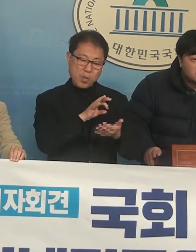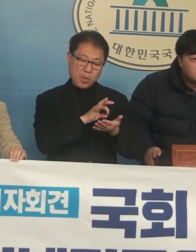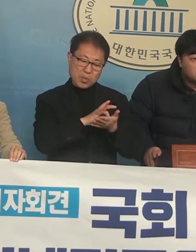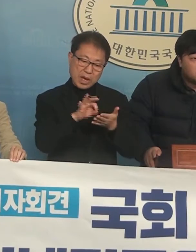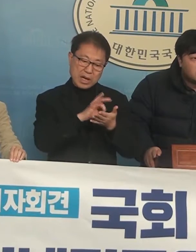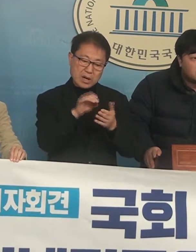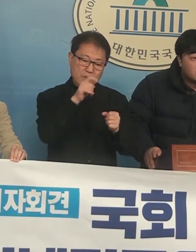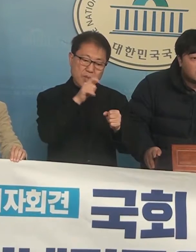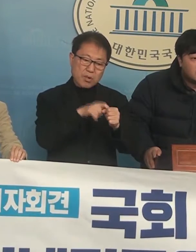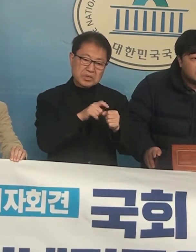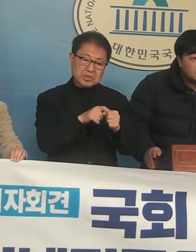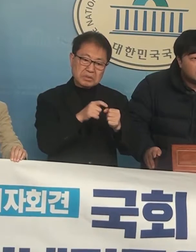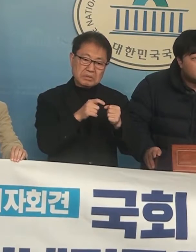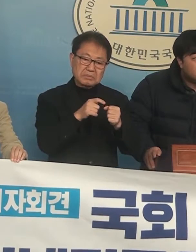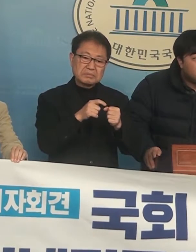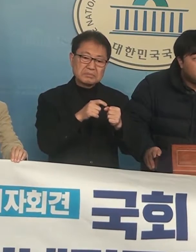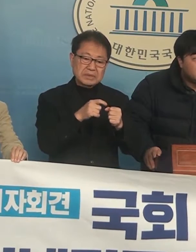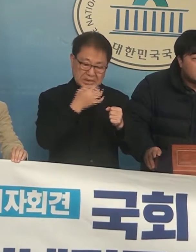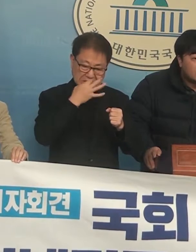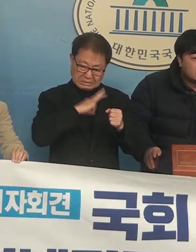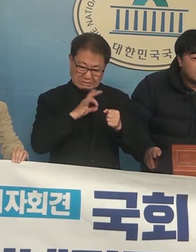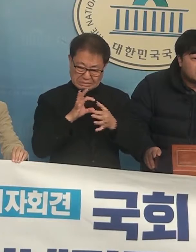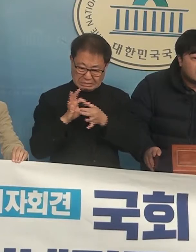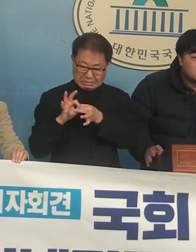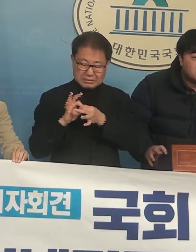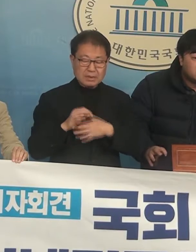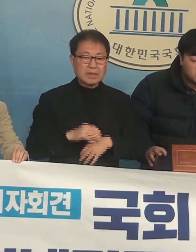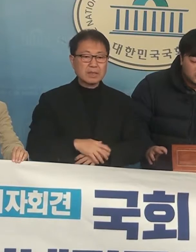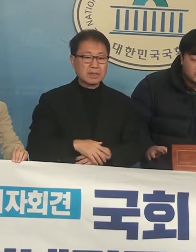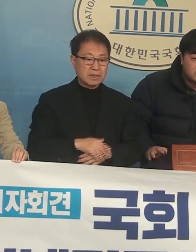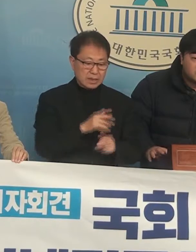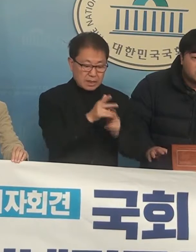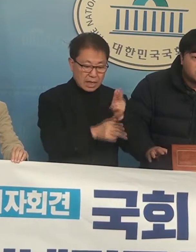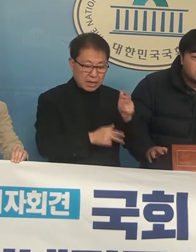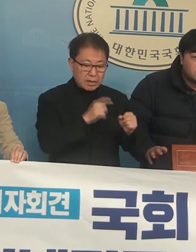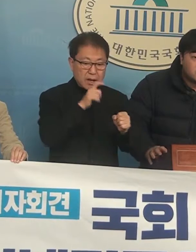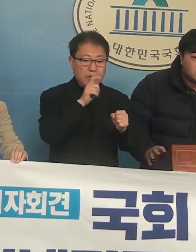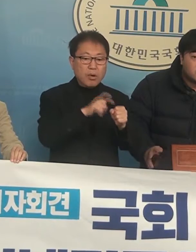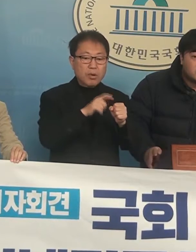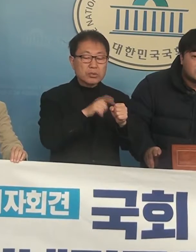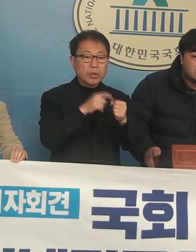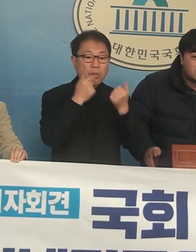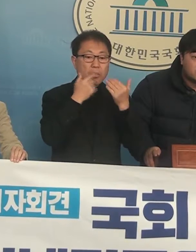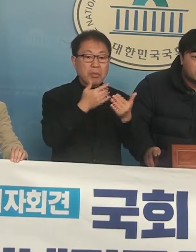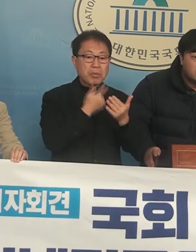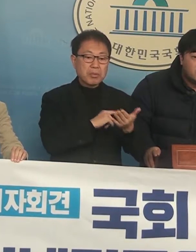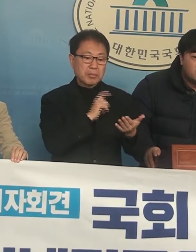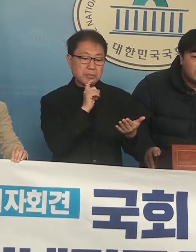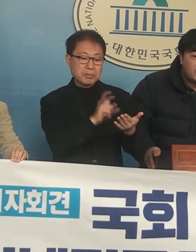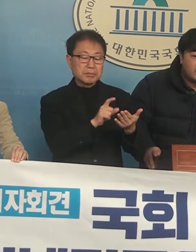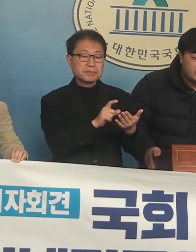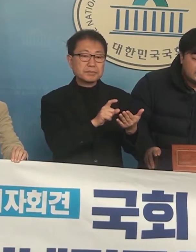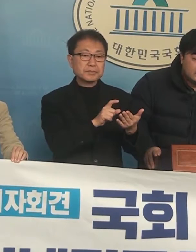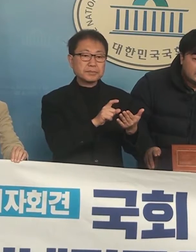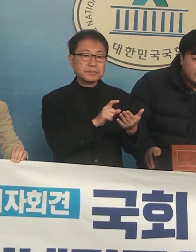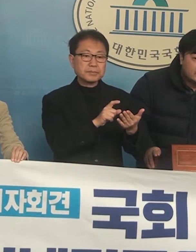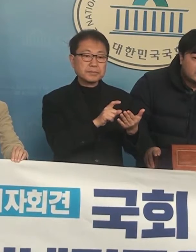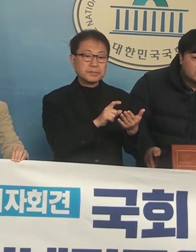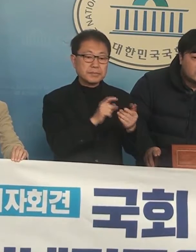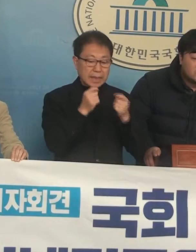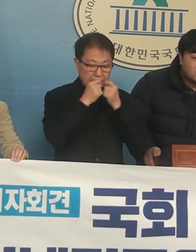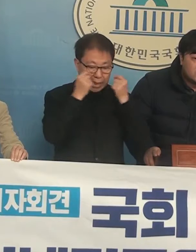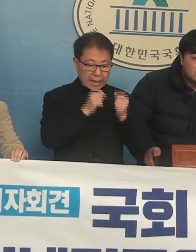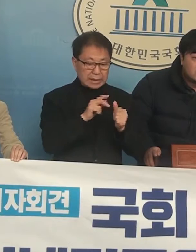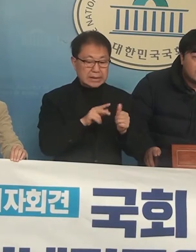목적에 있어서도 노골적입니다. 다른 법안과는 다르게 산업적 목적을 노골적으로, 명시적으로